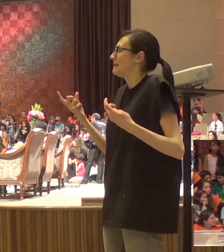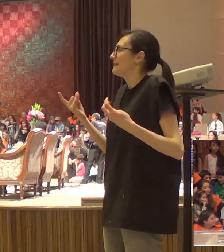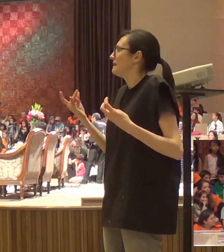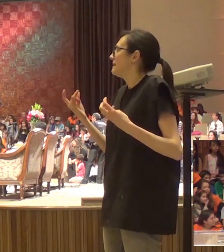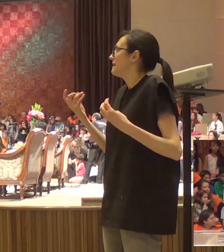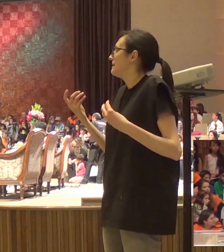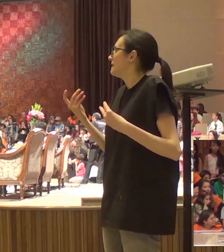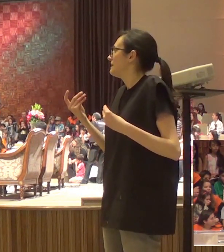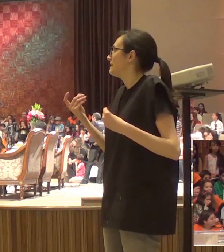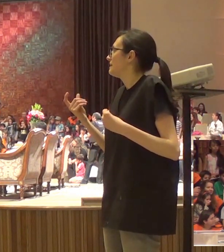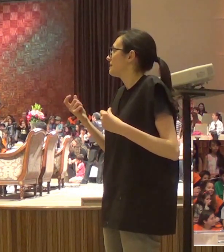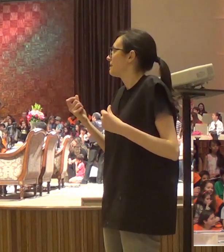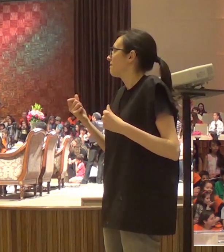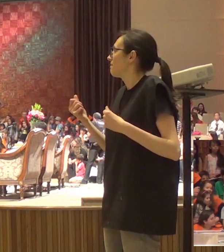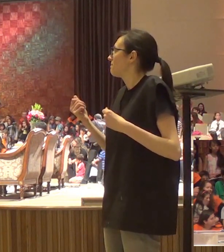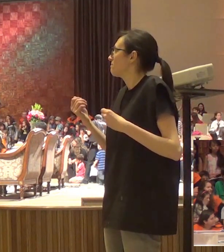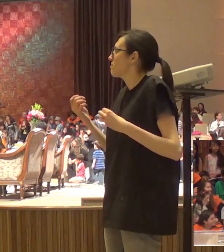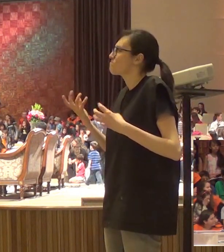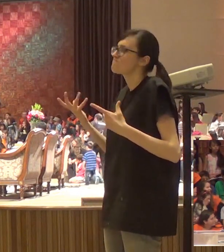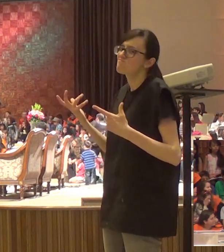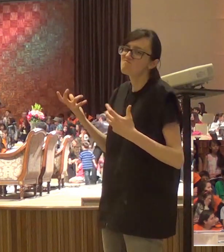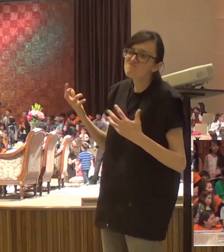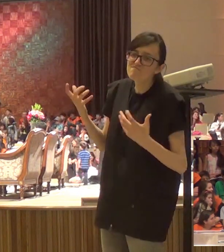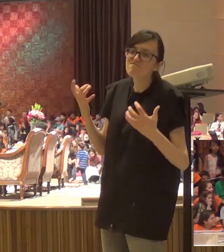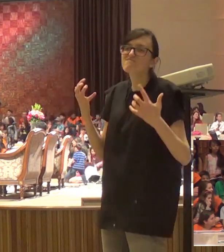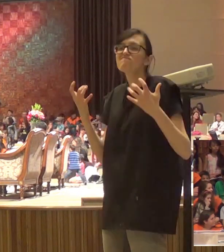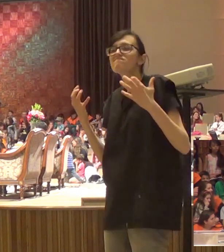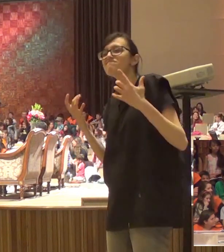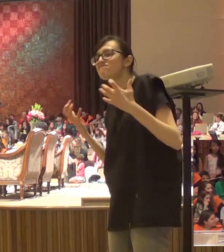Ah, eu...